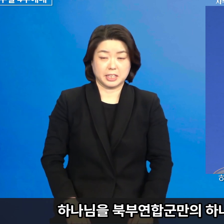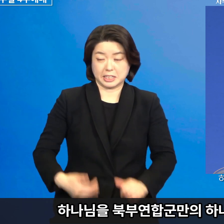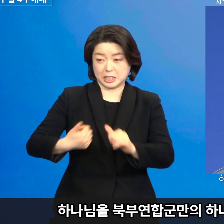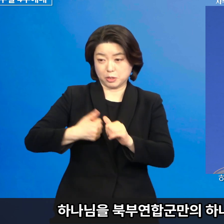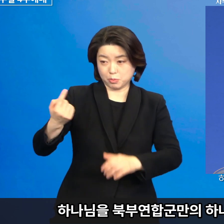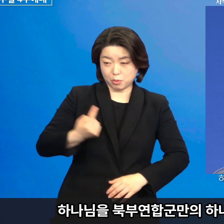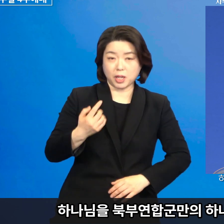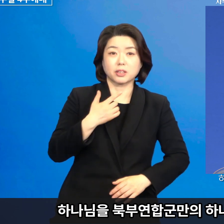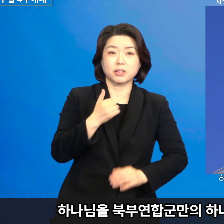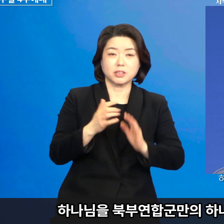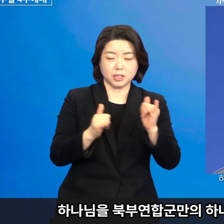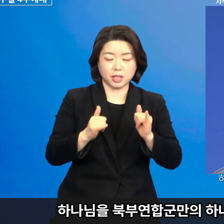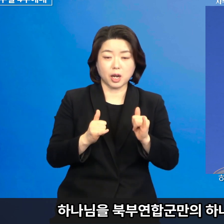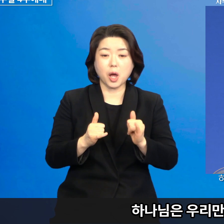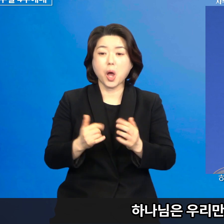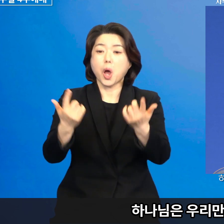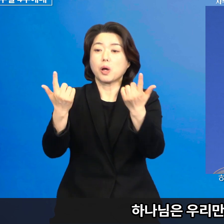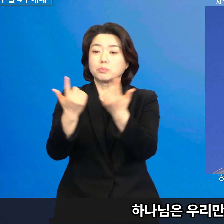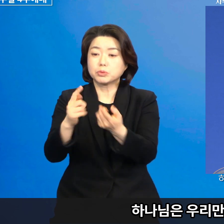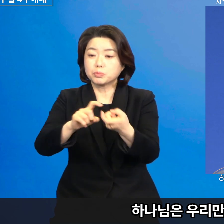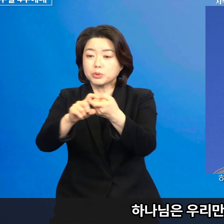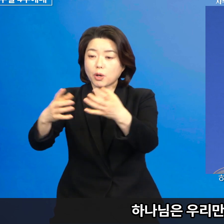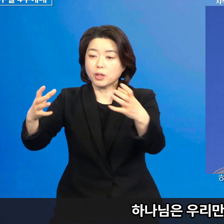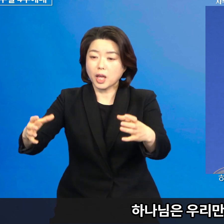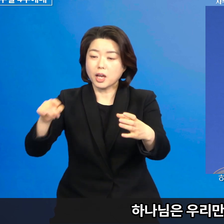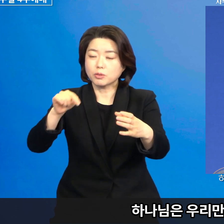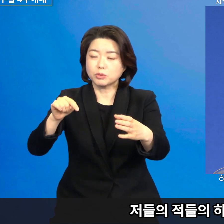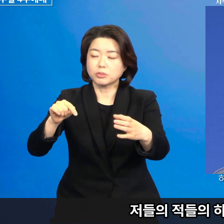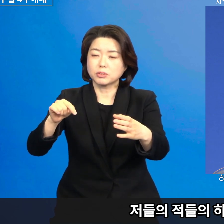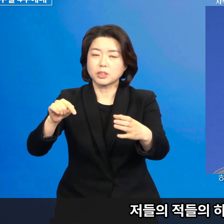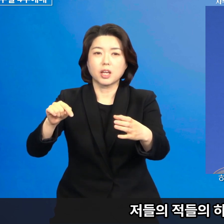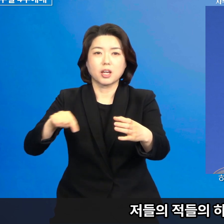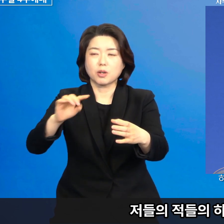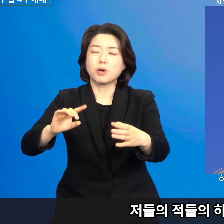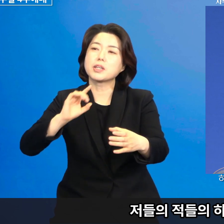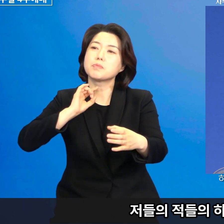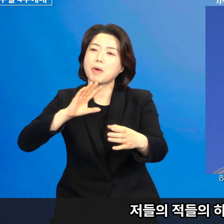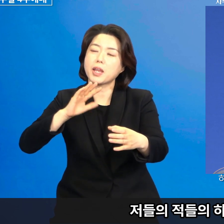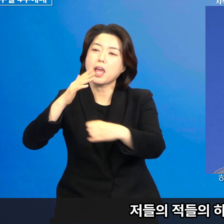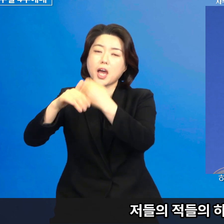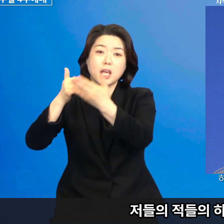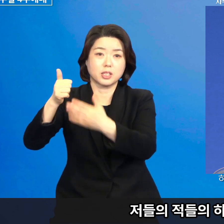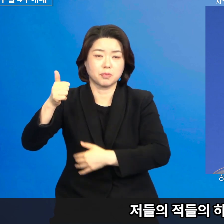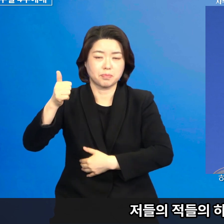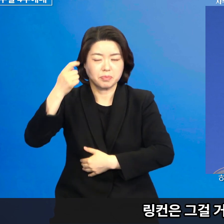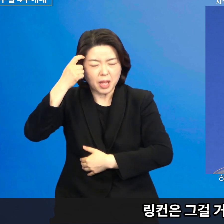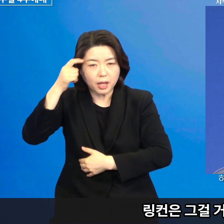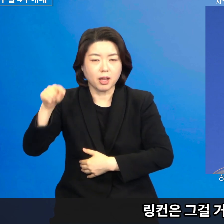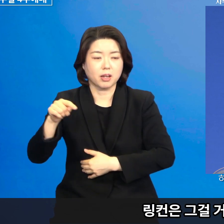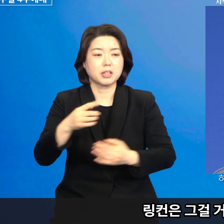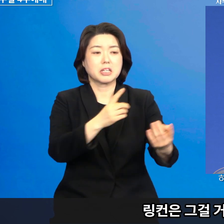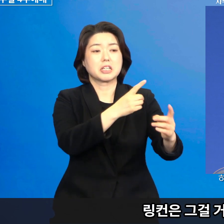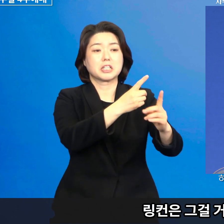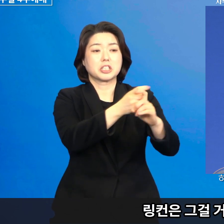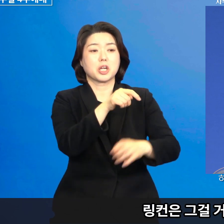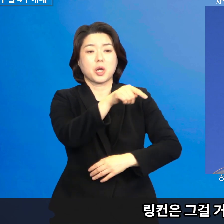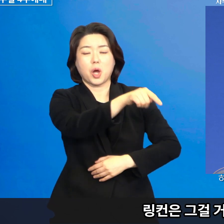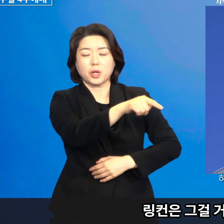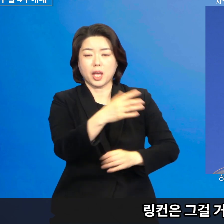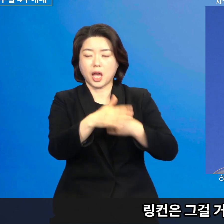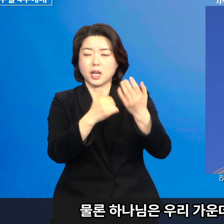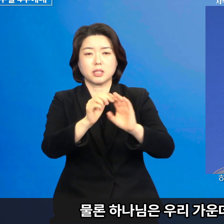연합군만의 하나님으로 규정하려고 했어요. 하나님 우리만의 하나님이야, 저들의 적들의 하나님이 아니야. 링컨은 그걸 거절한